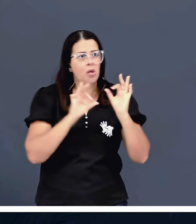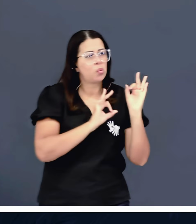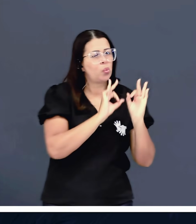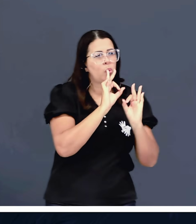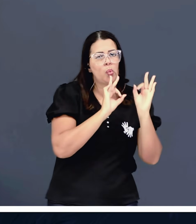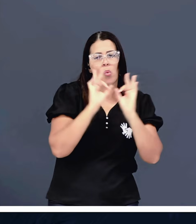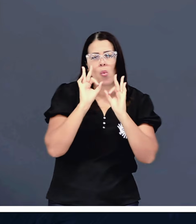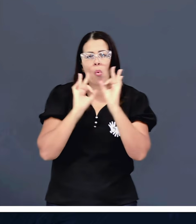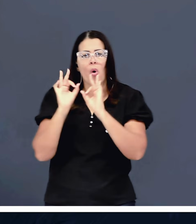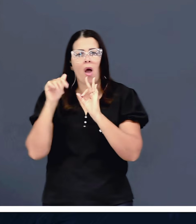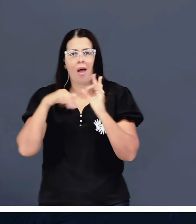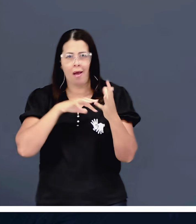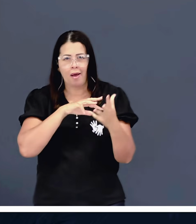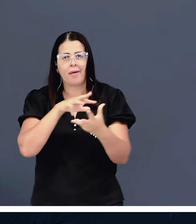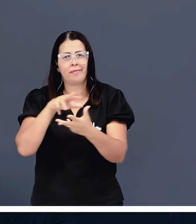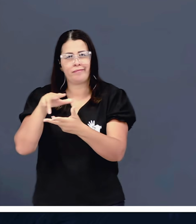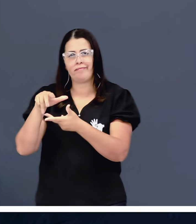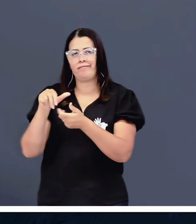né?